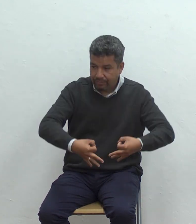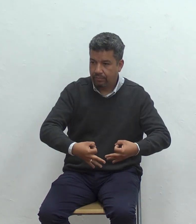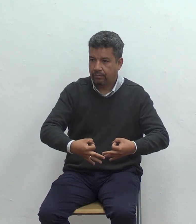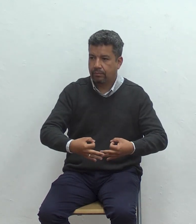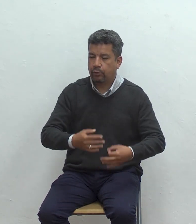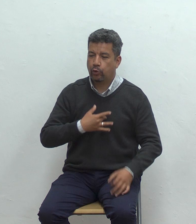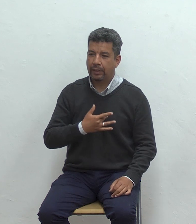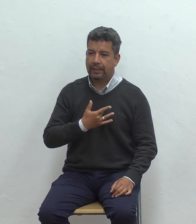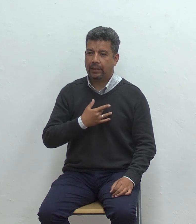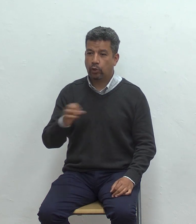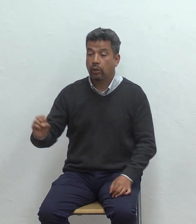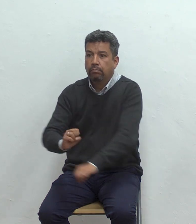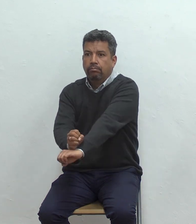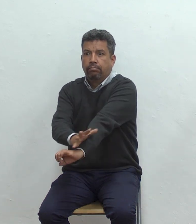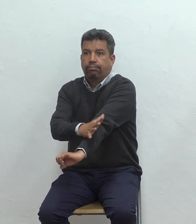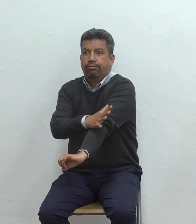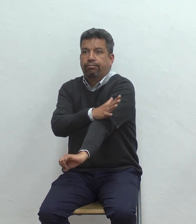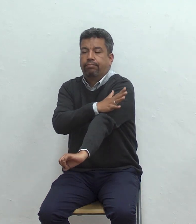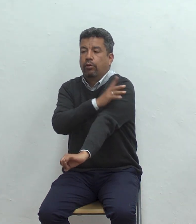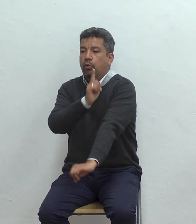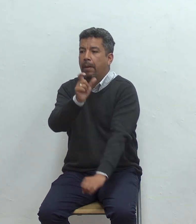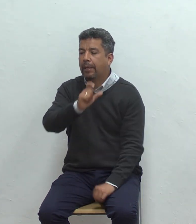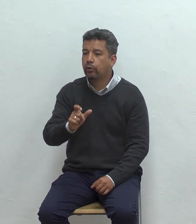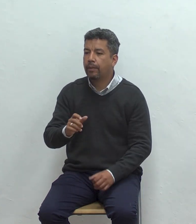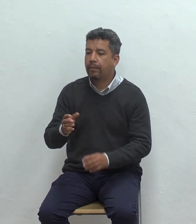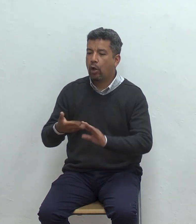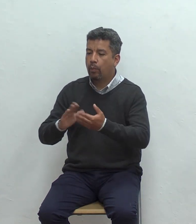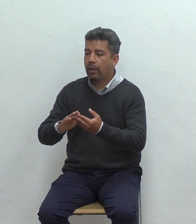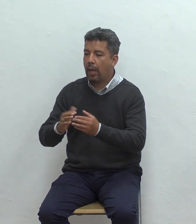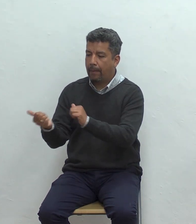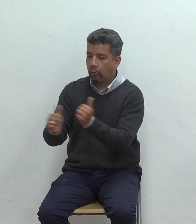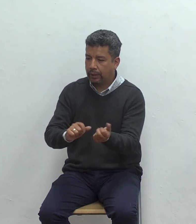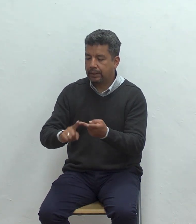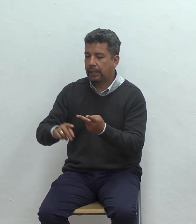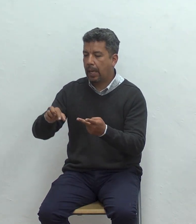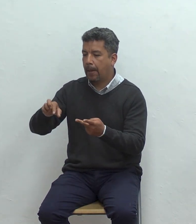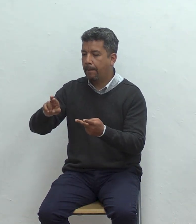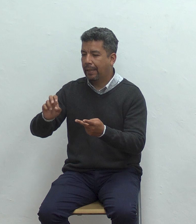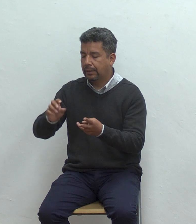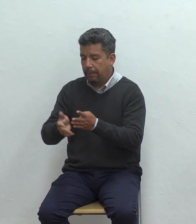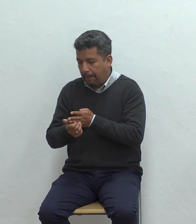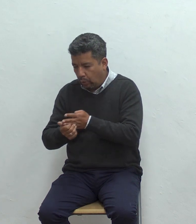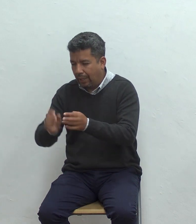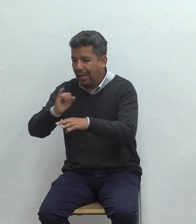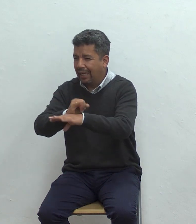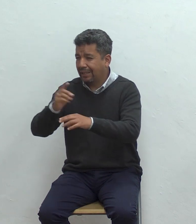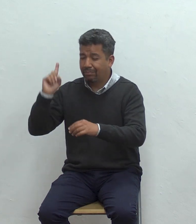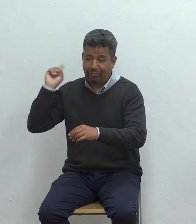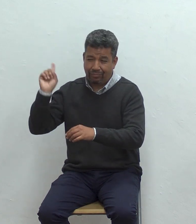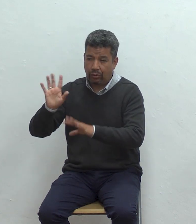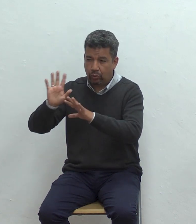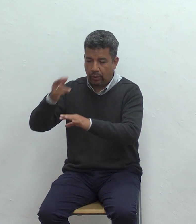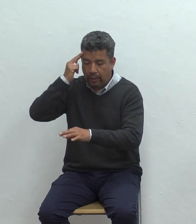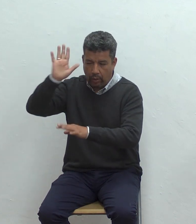Y yo sentí cómo se erizaron todos, porque allá habían bautistas, presbiterianos, metodistas de las iglesias tradicionales